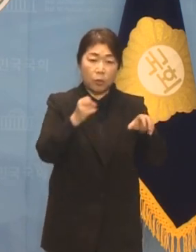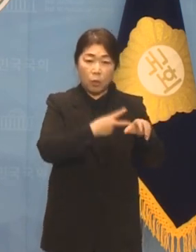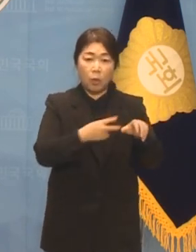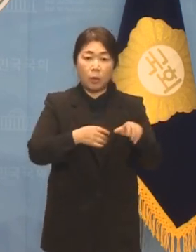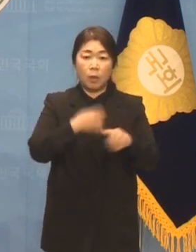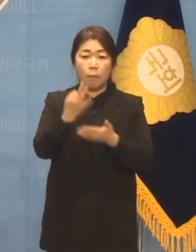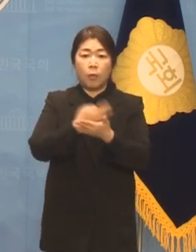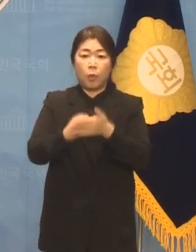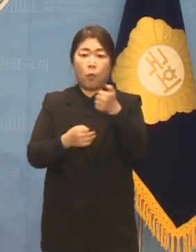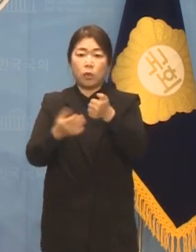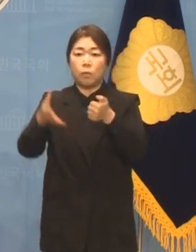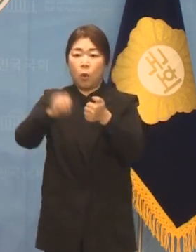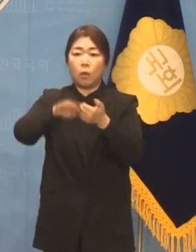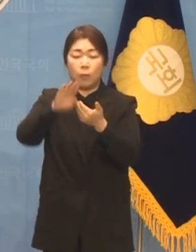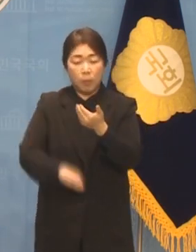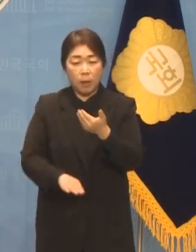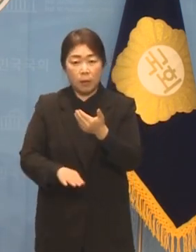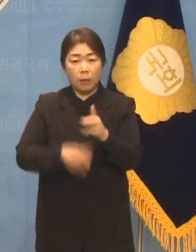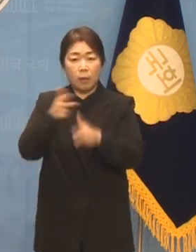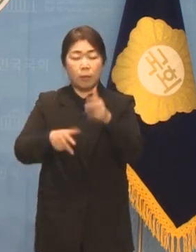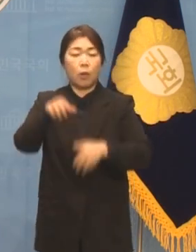집중 관리하는